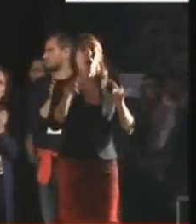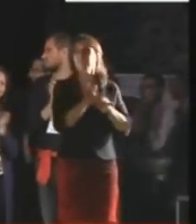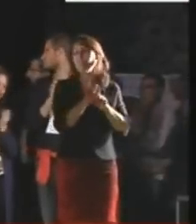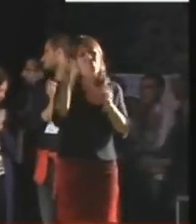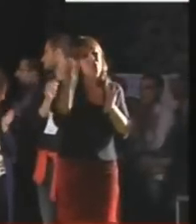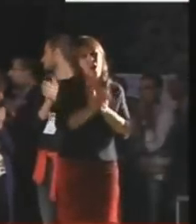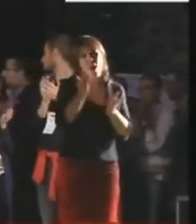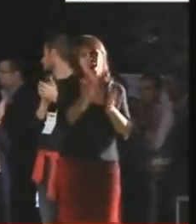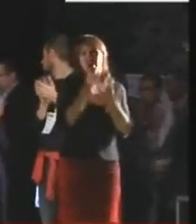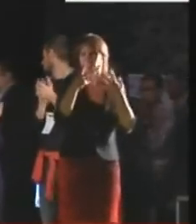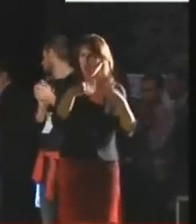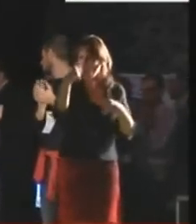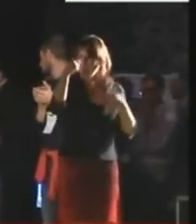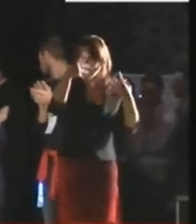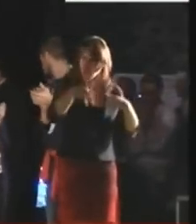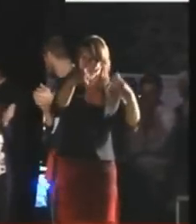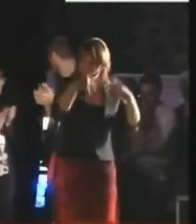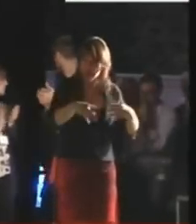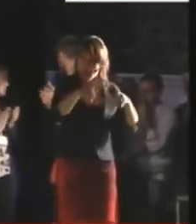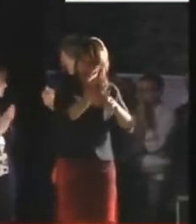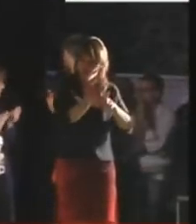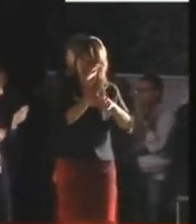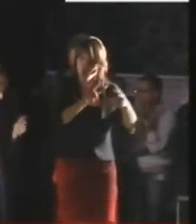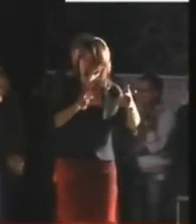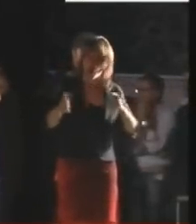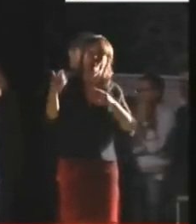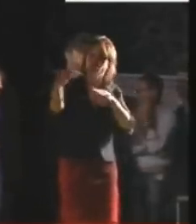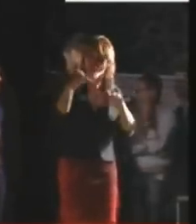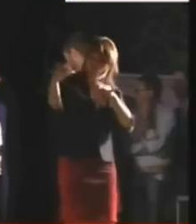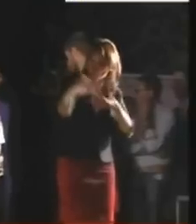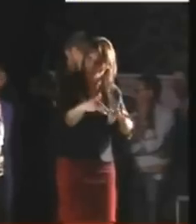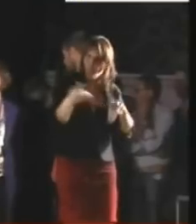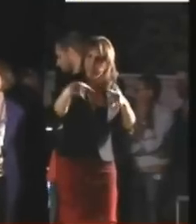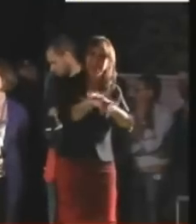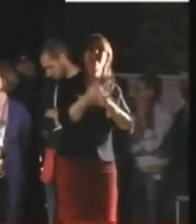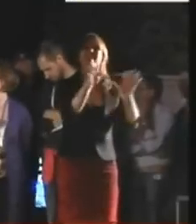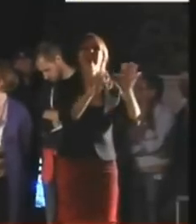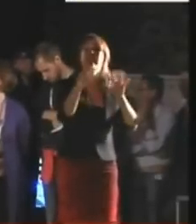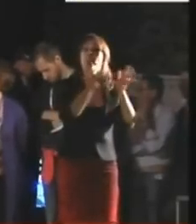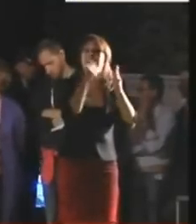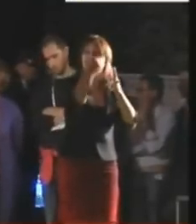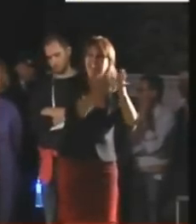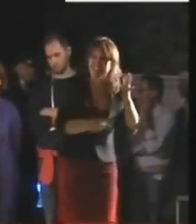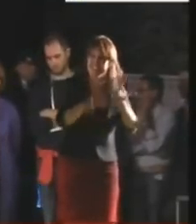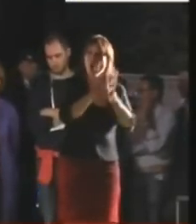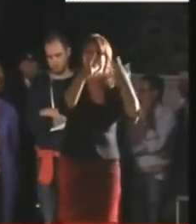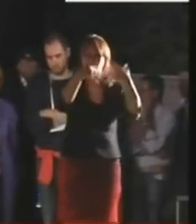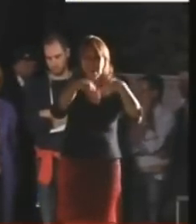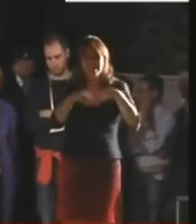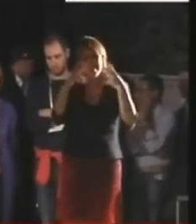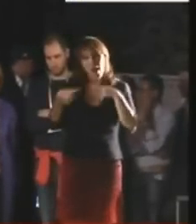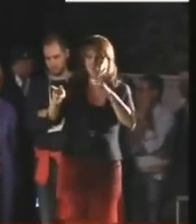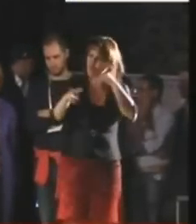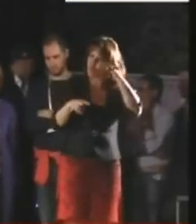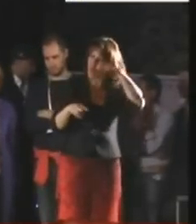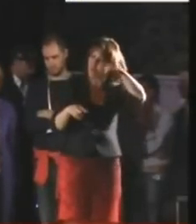bisogna fare un ragionamento. I flussi vanno osservati, ci vuole un database, ci vogliono organizzazioni che questa gente non